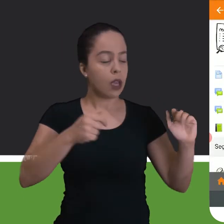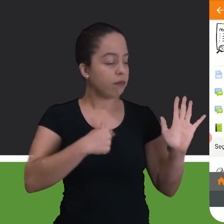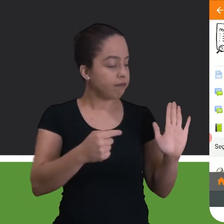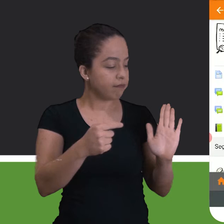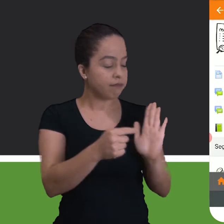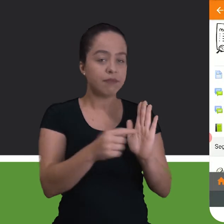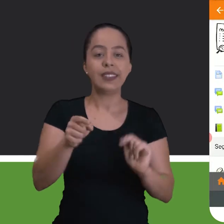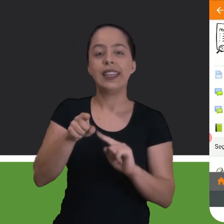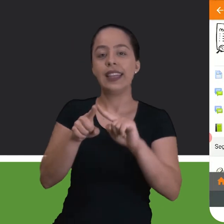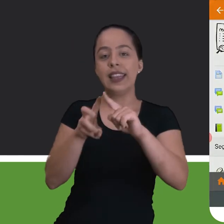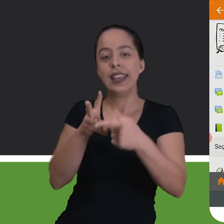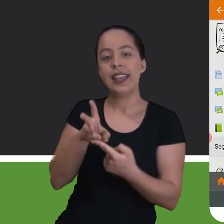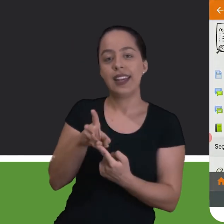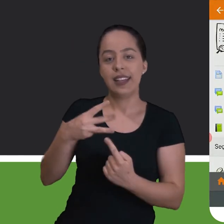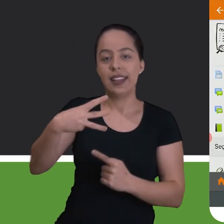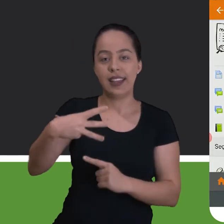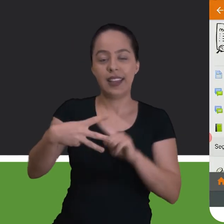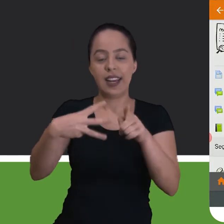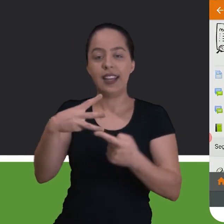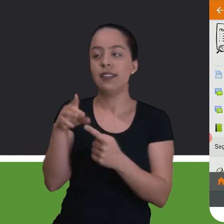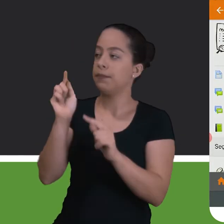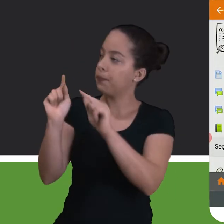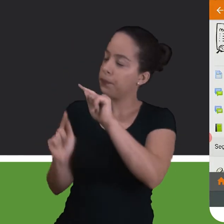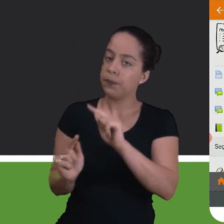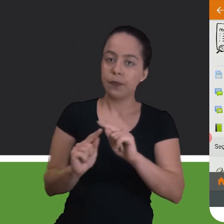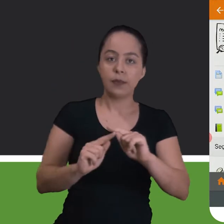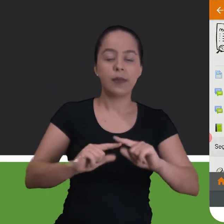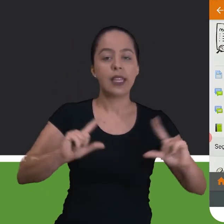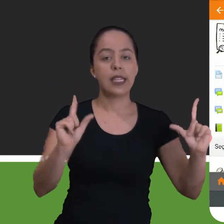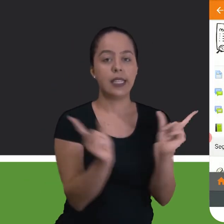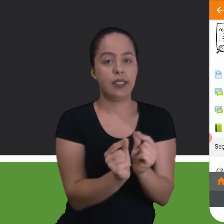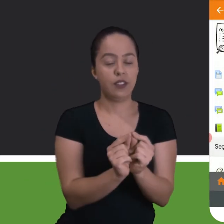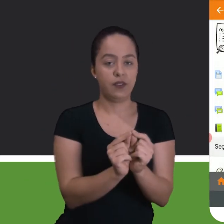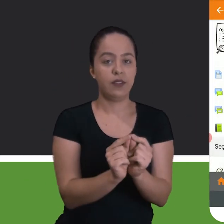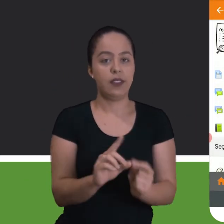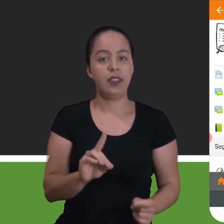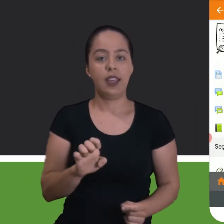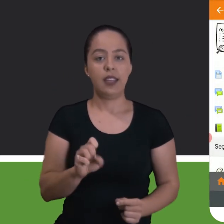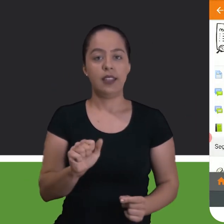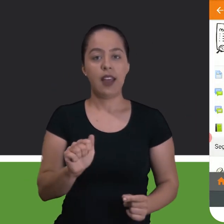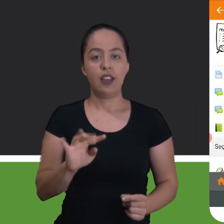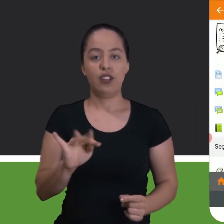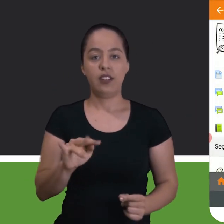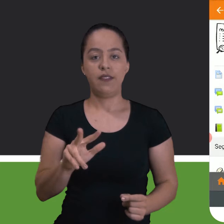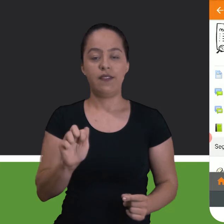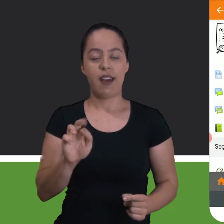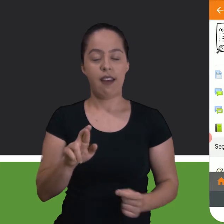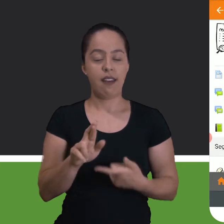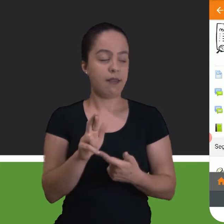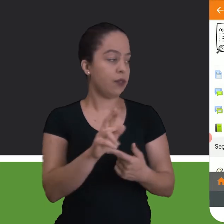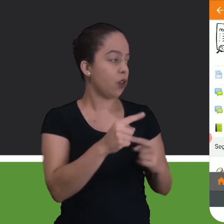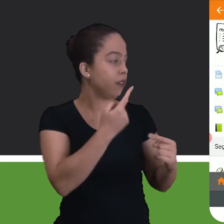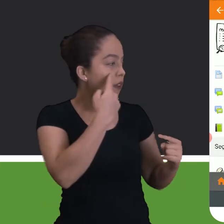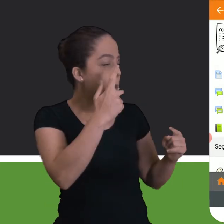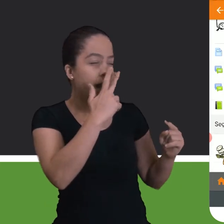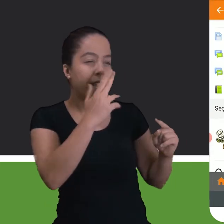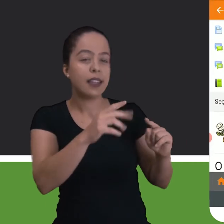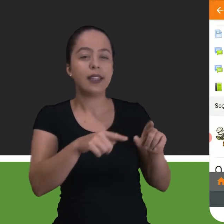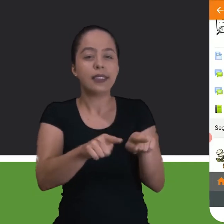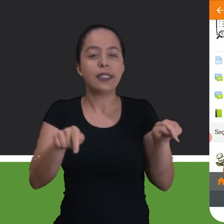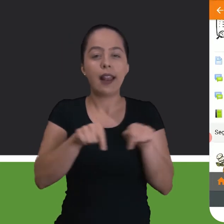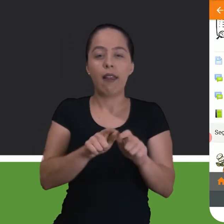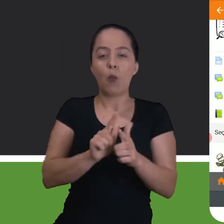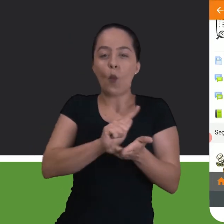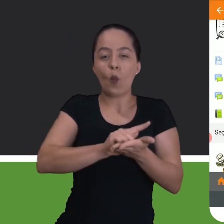ícones aqui bateu clicar nos três pontinhos e desativar esse tem aqui então aí a gente visualiza